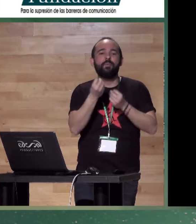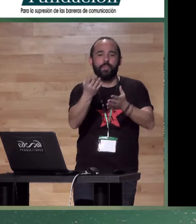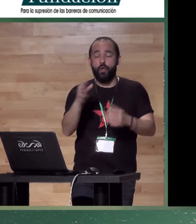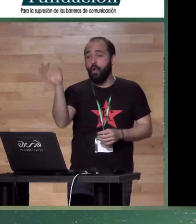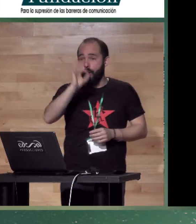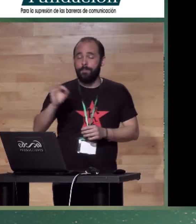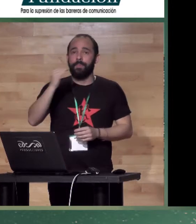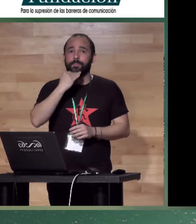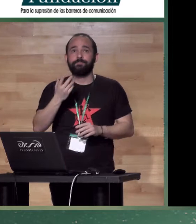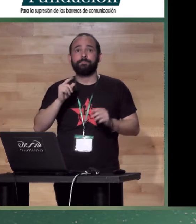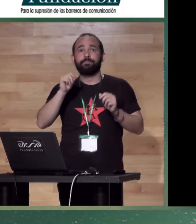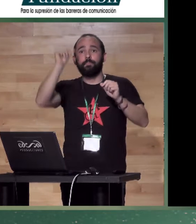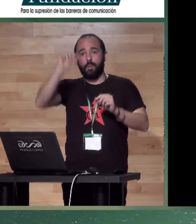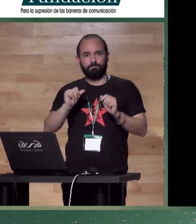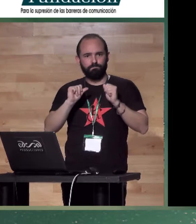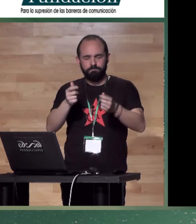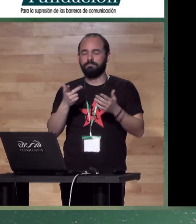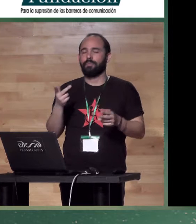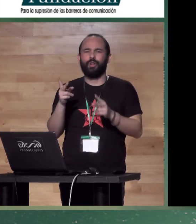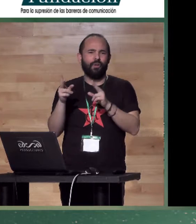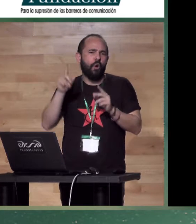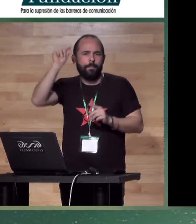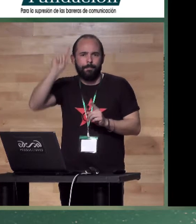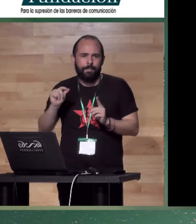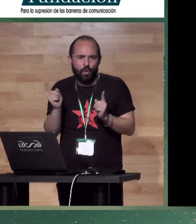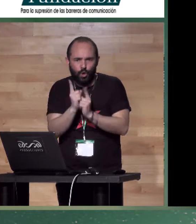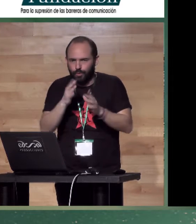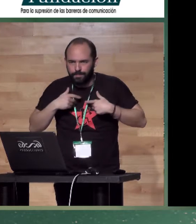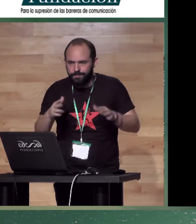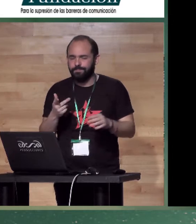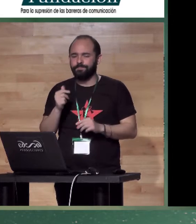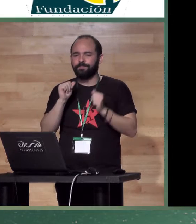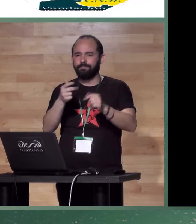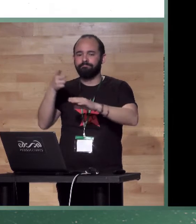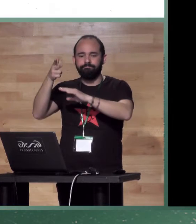Eso es una información que prepara para algo, que prevé para algo.